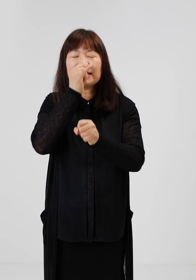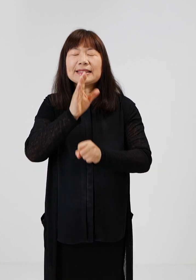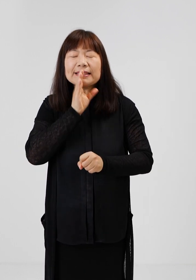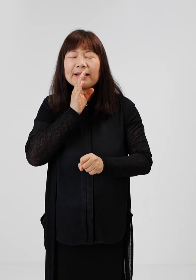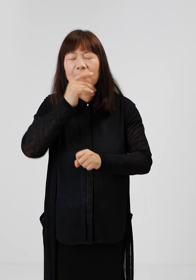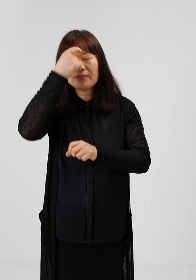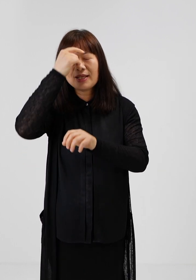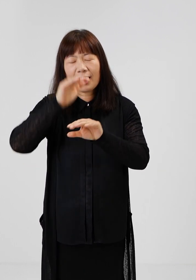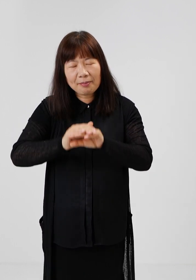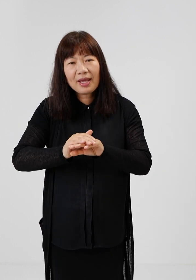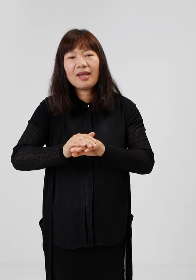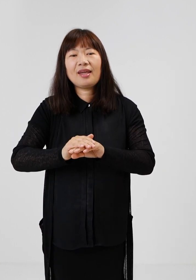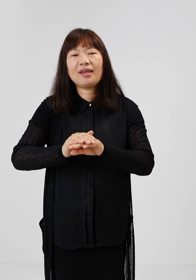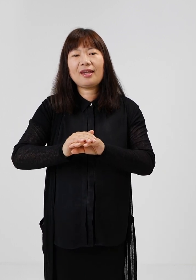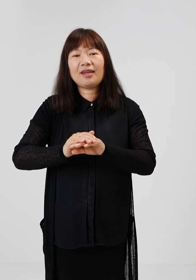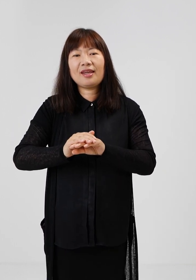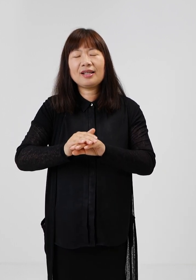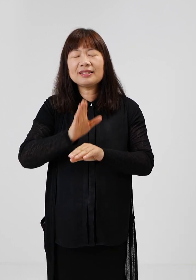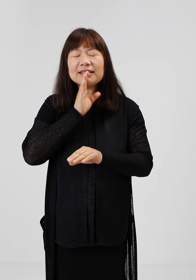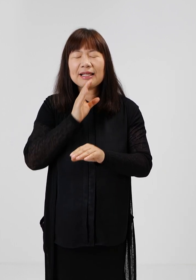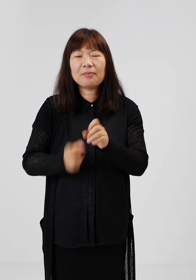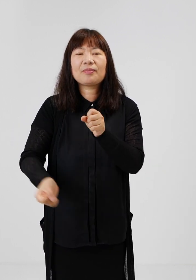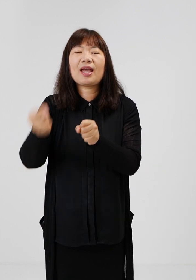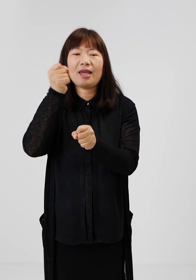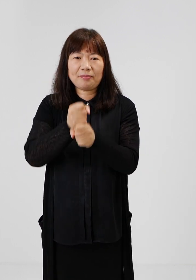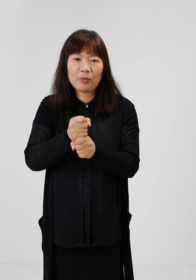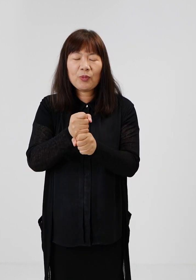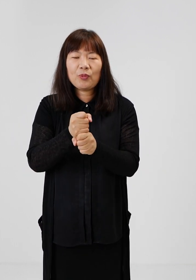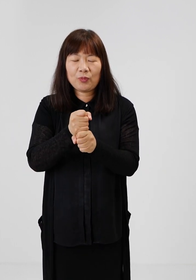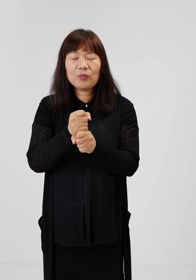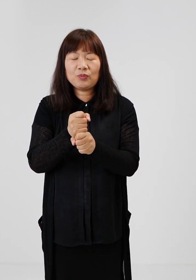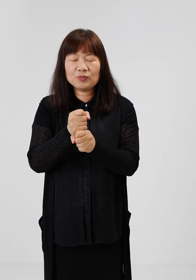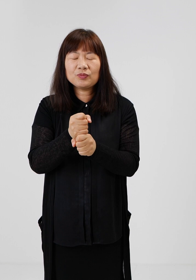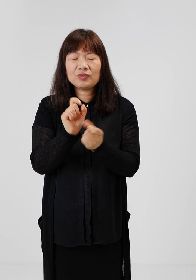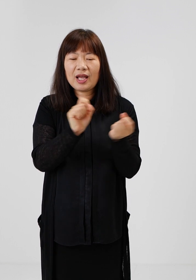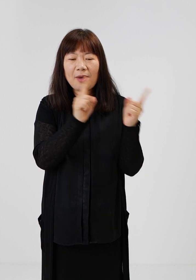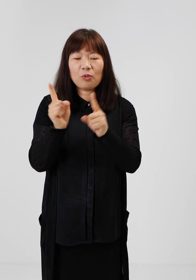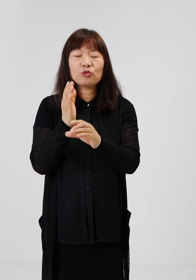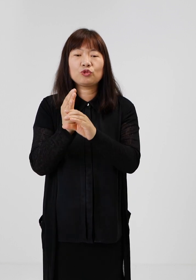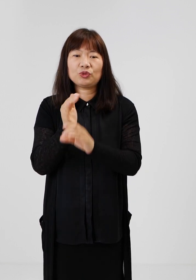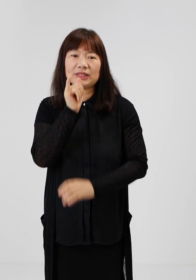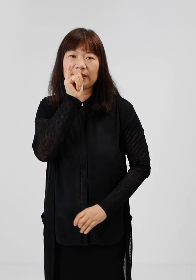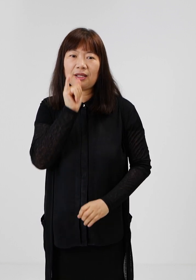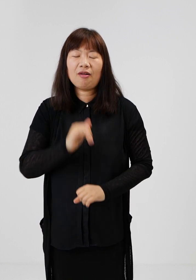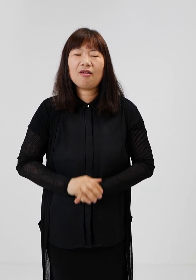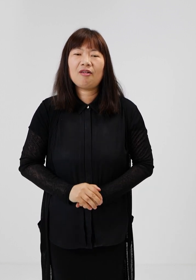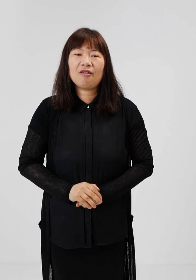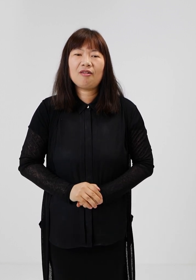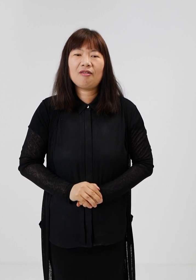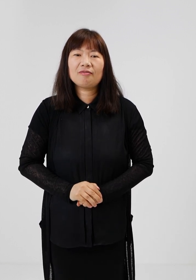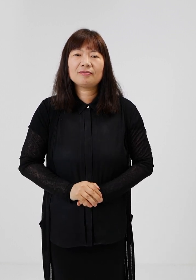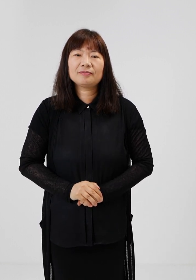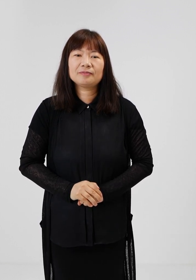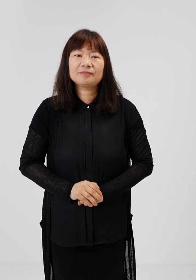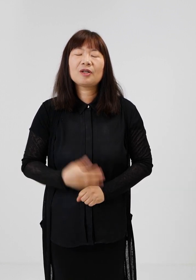예배, 참된 회복. 믿습니까? 이걸 지금 여기에다 복원하고 있는